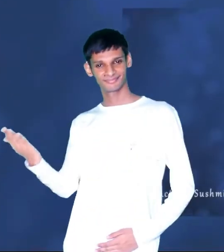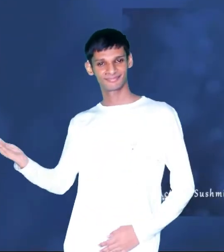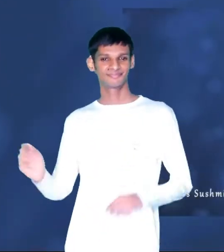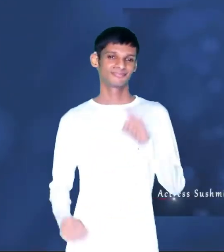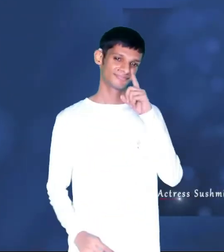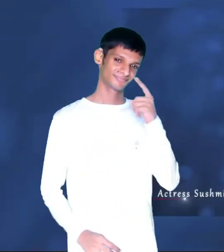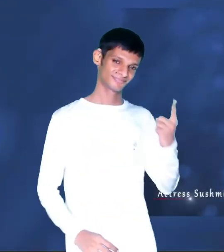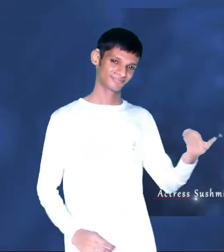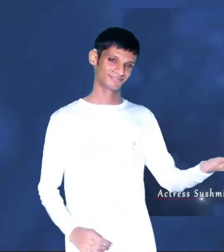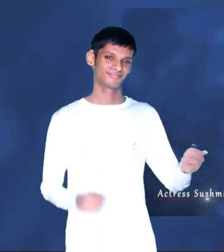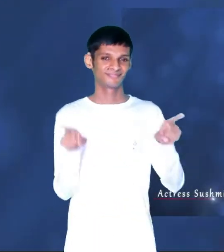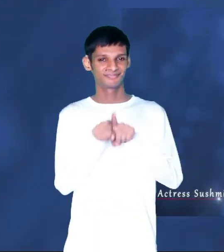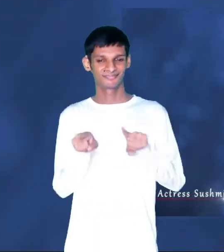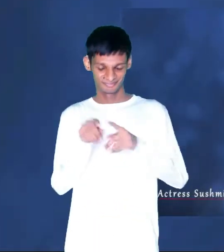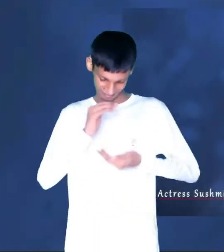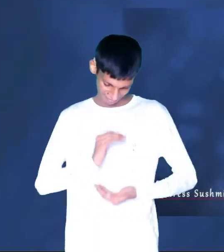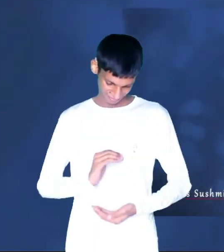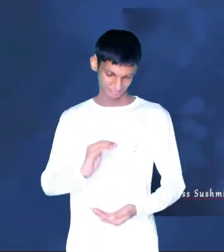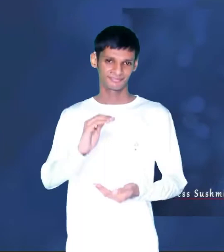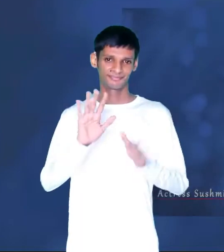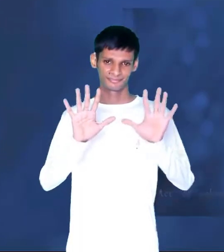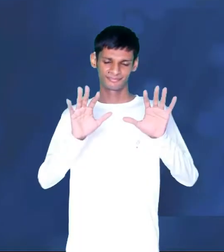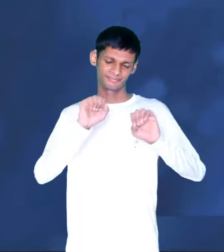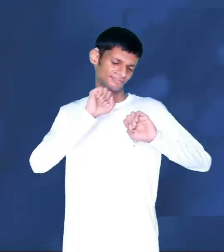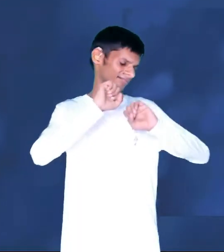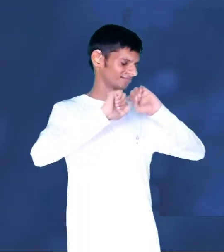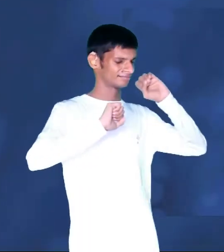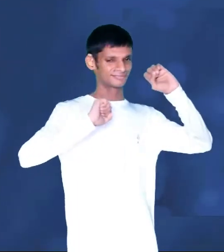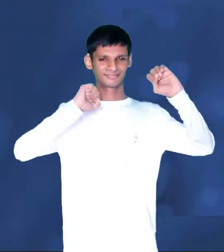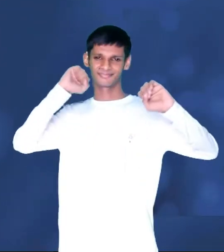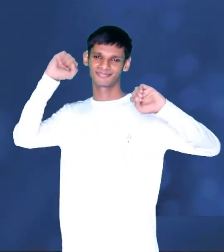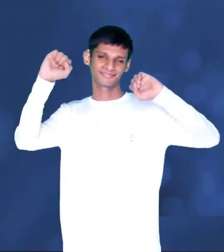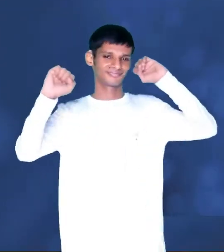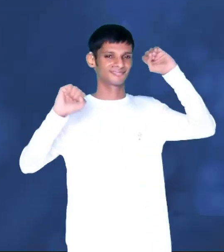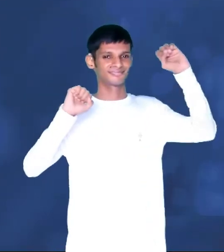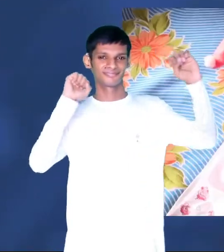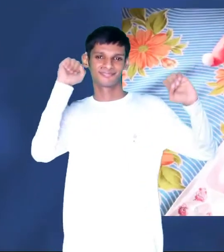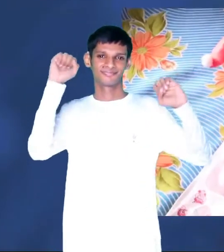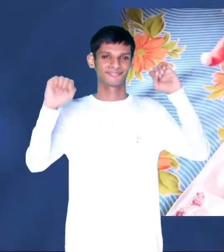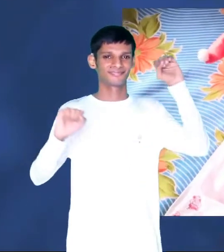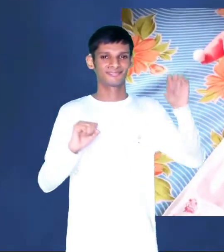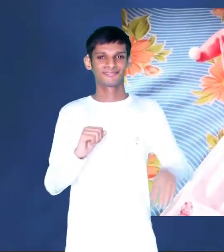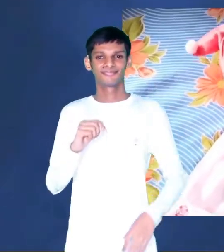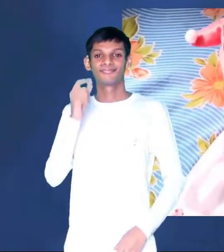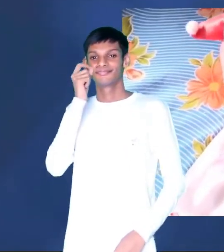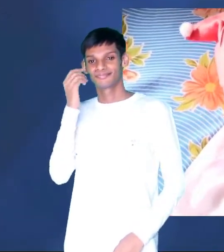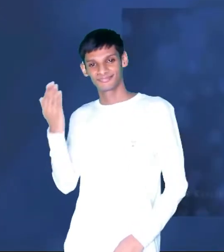बेटियाँ। लड़के की तरह लड़की भी मुट्ठी बांध के पैदा होती